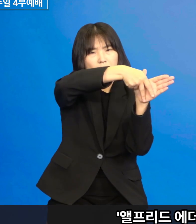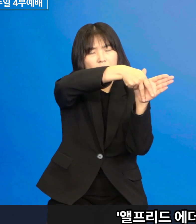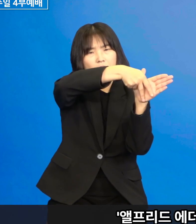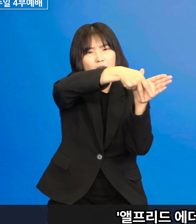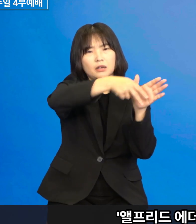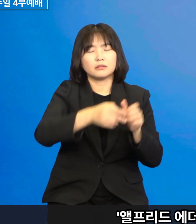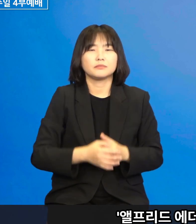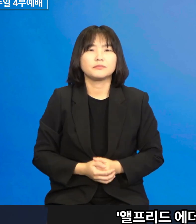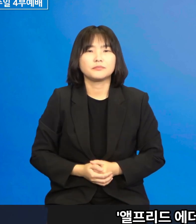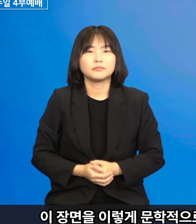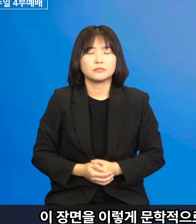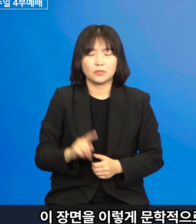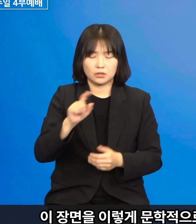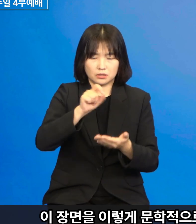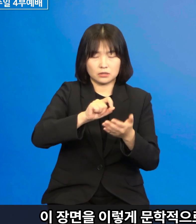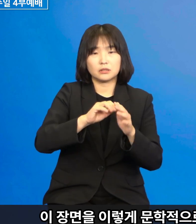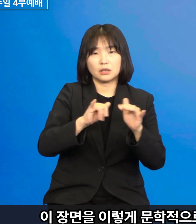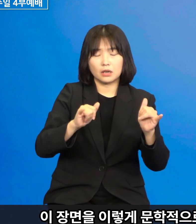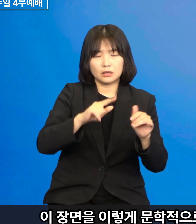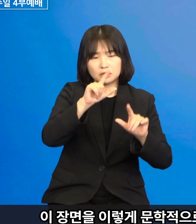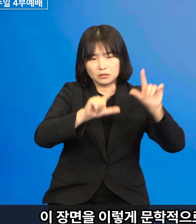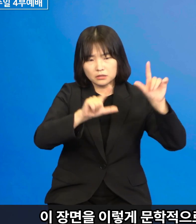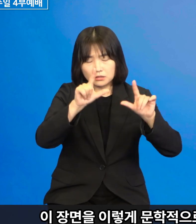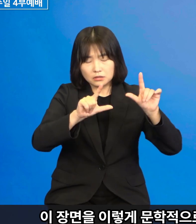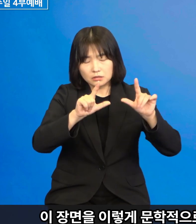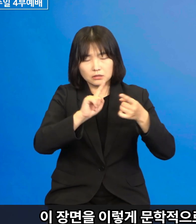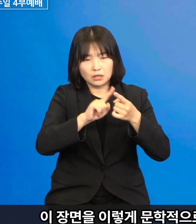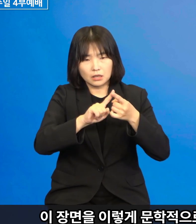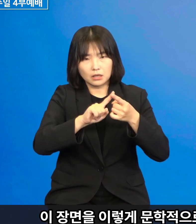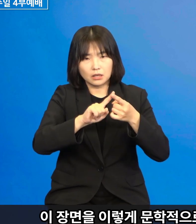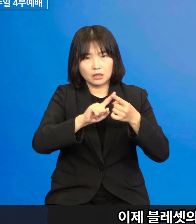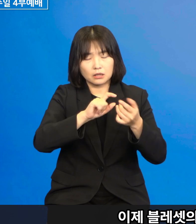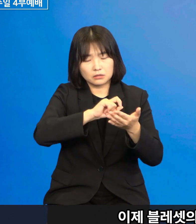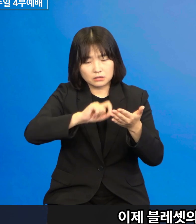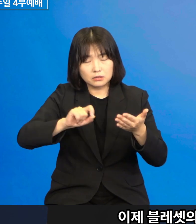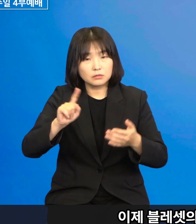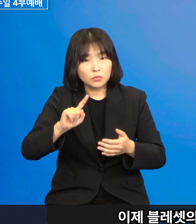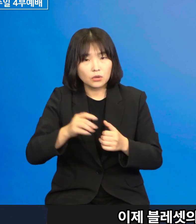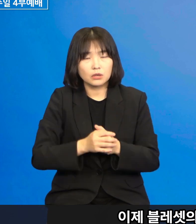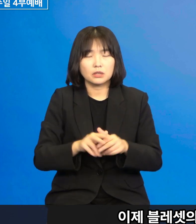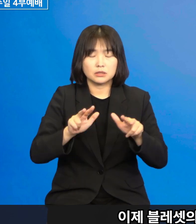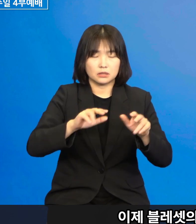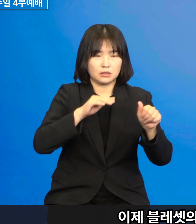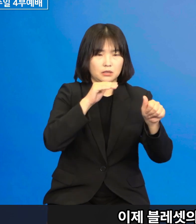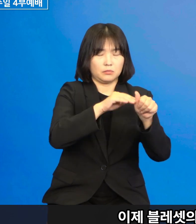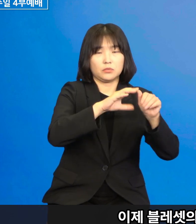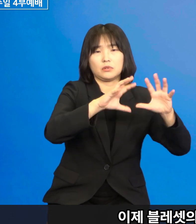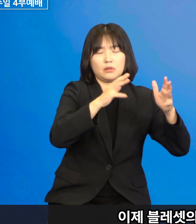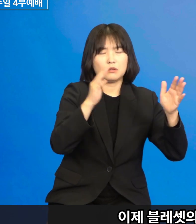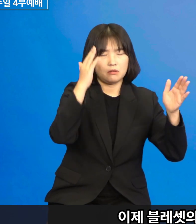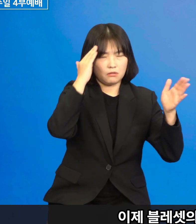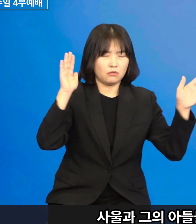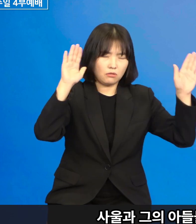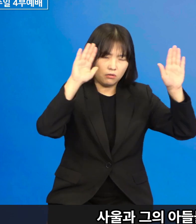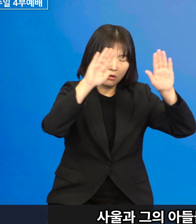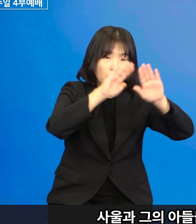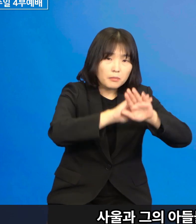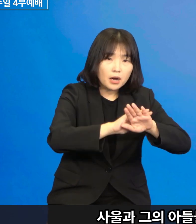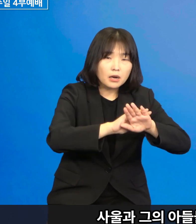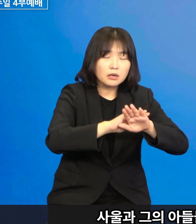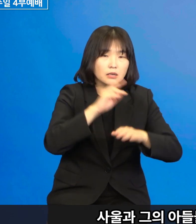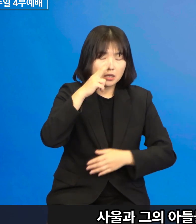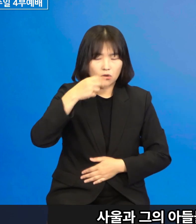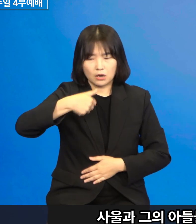엘프레드 에더사임이라는 작가가 이 장면을 이렇게 문학적으로 묘사했습니다. 잘 들어보십시오. 이제 블레셋의 어두운 밤이 되었다. 사울과